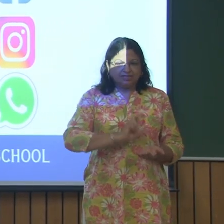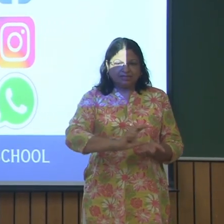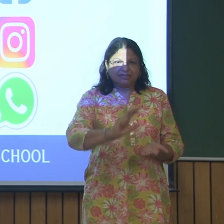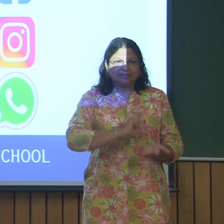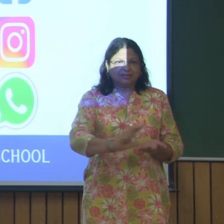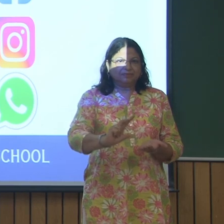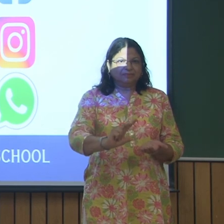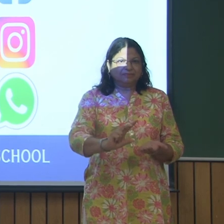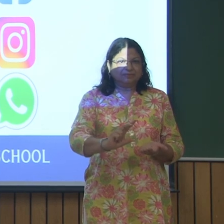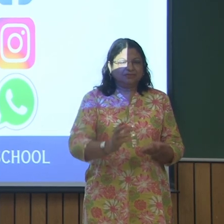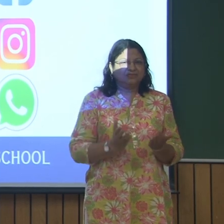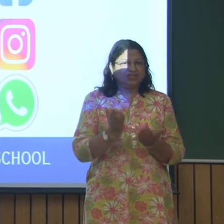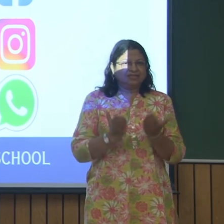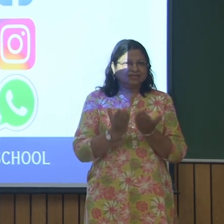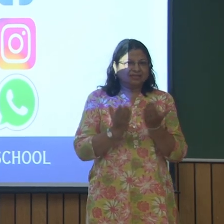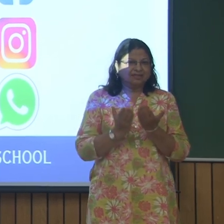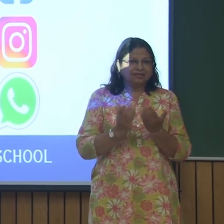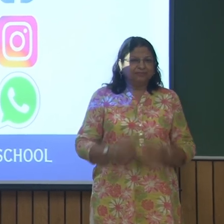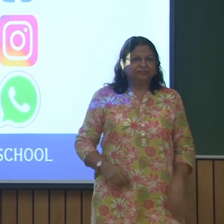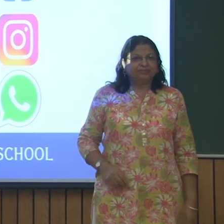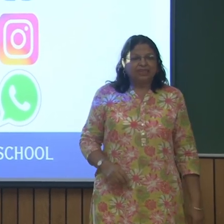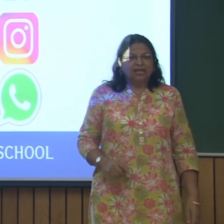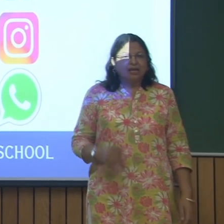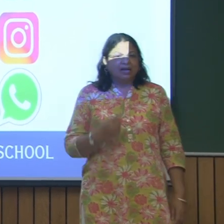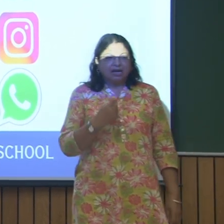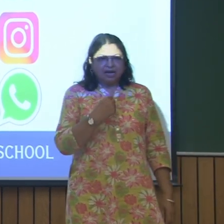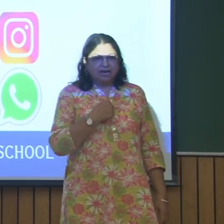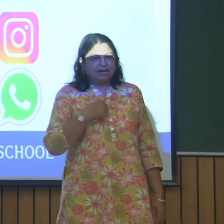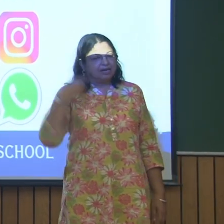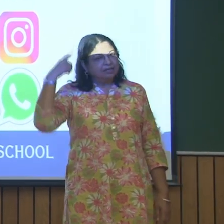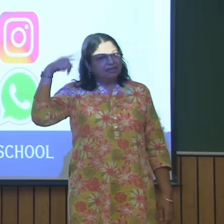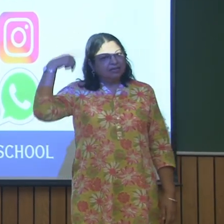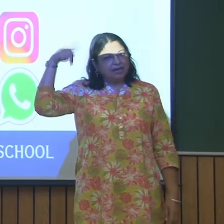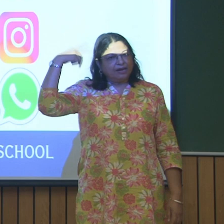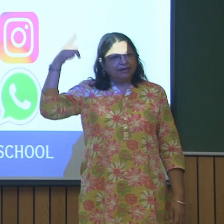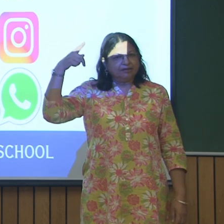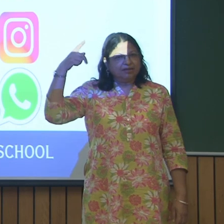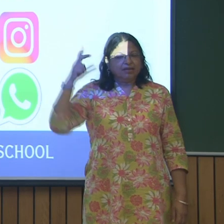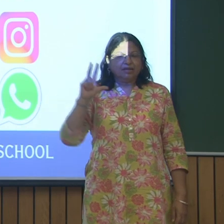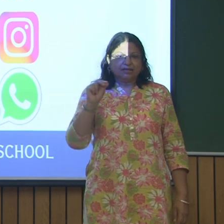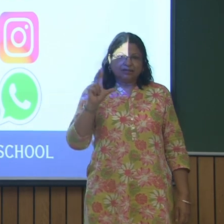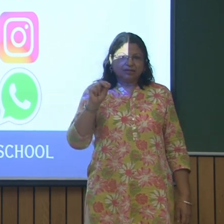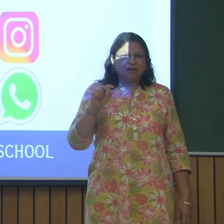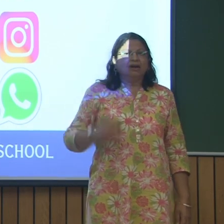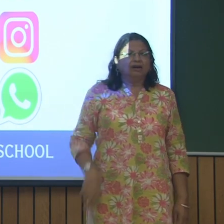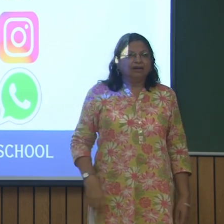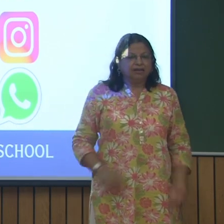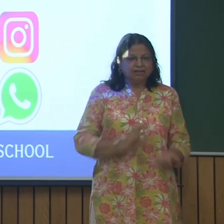Just a little change, ma'am. आप फिर से करिए. मैं धीरे धीरे. हाँ I don't think Instagram, do